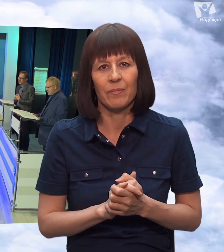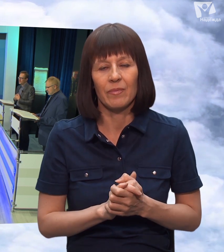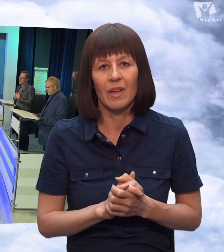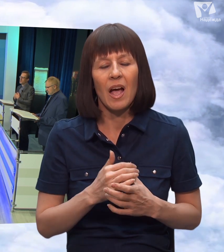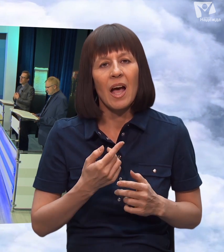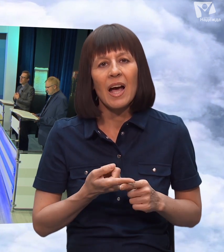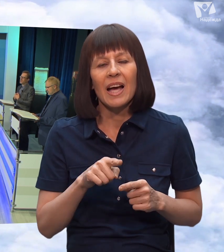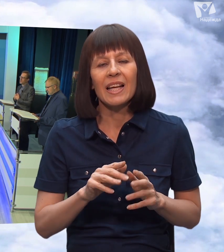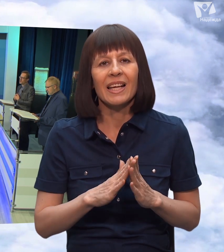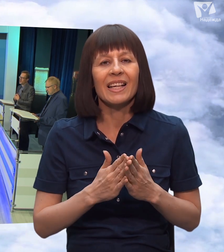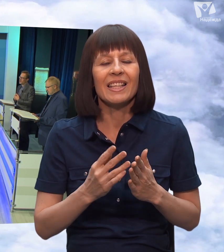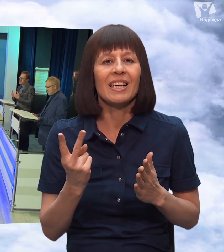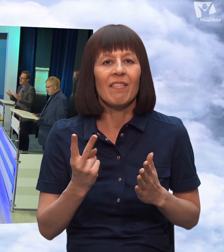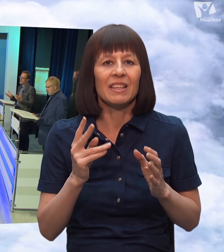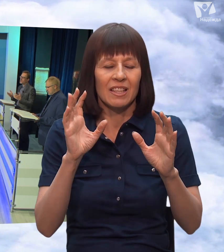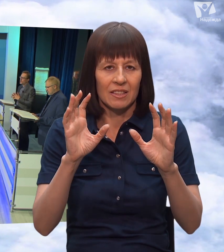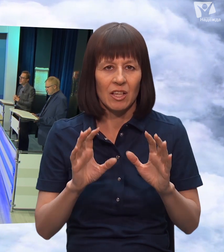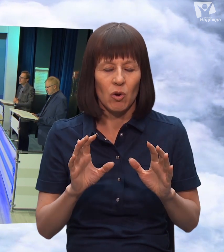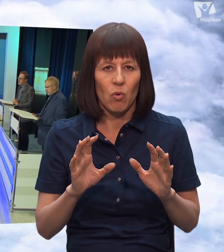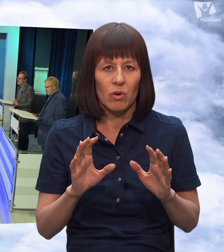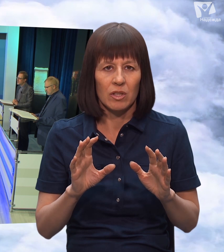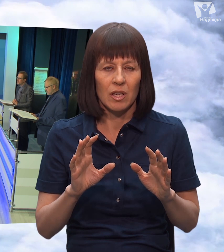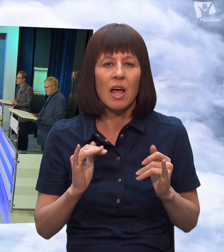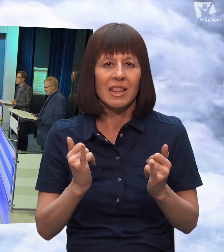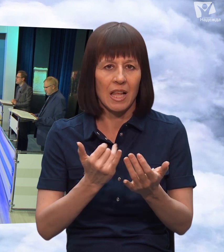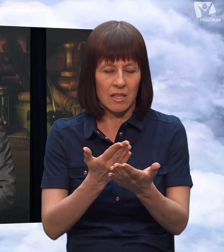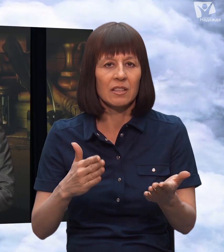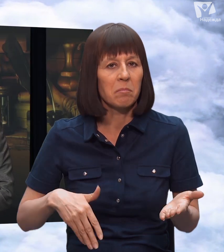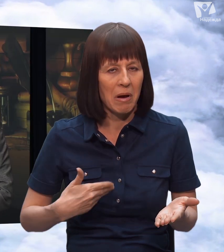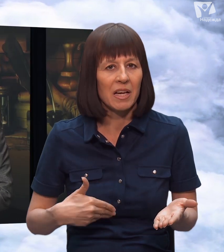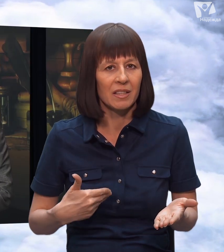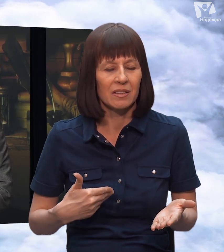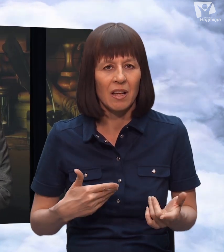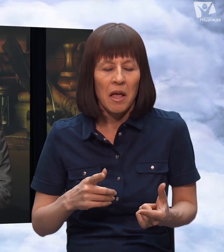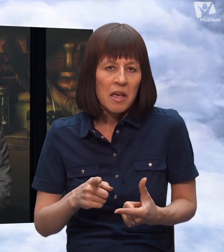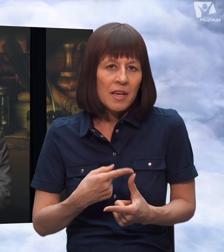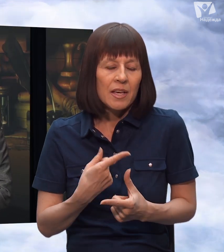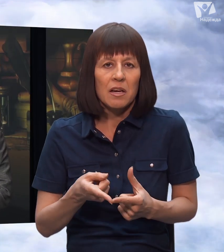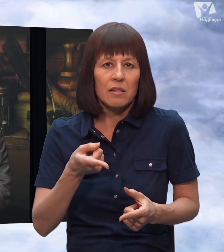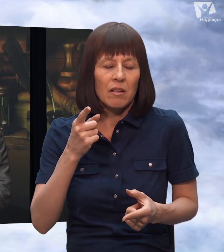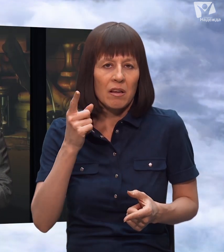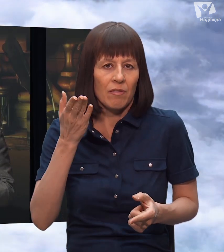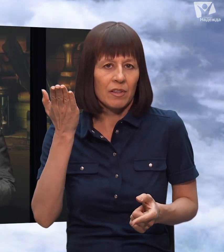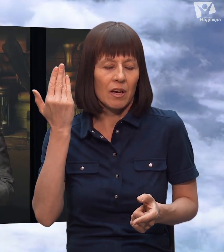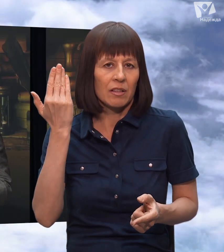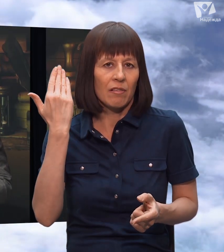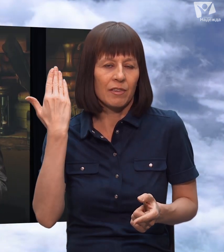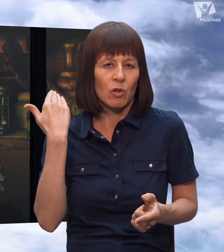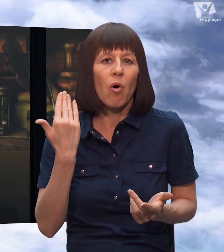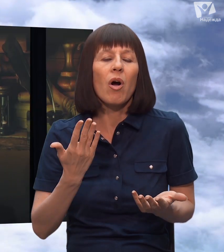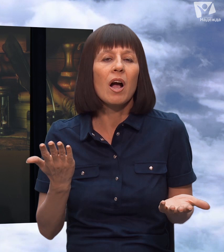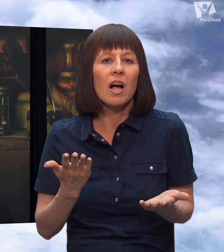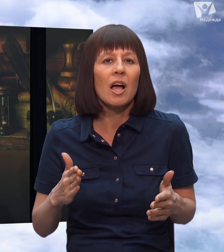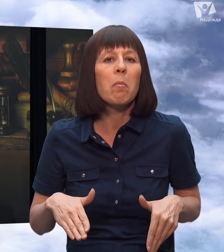вообще это книга актуальна конечно история интересная история занимательная но насколько